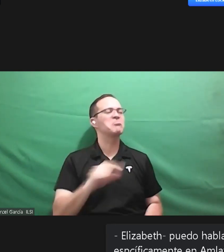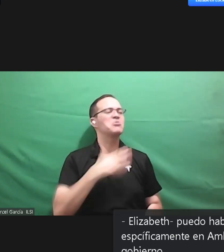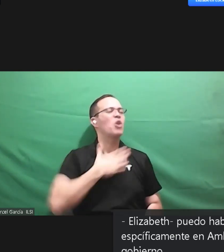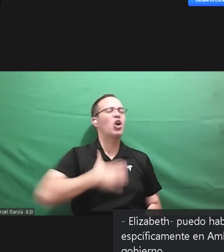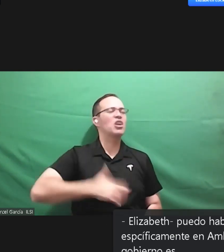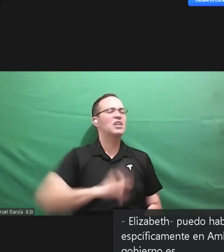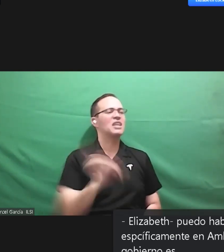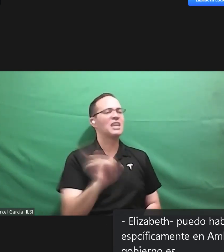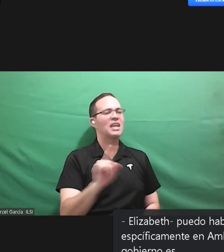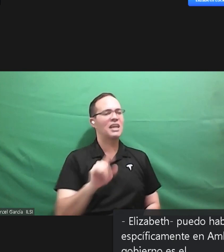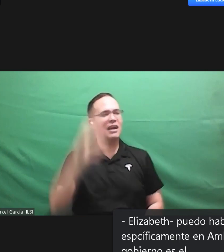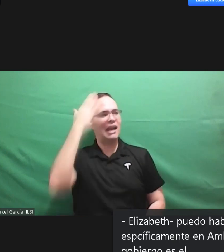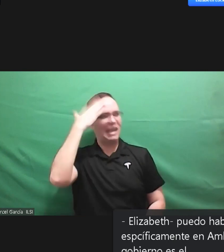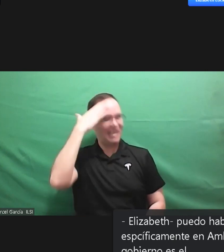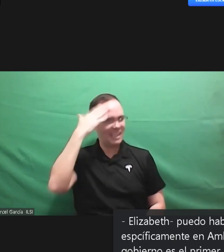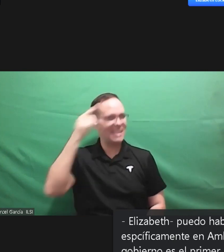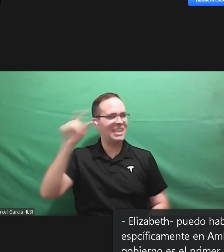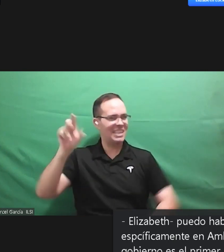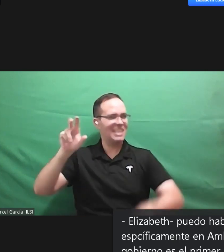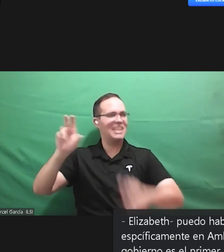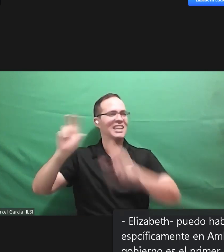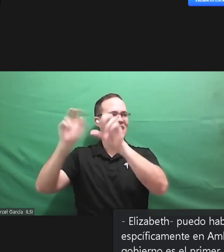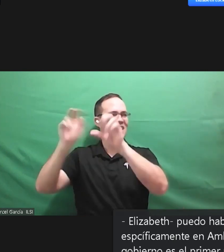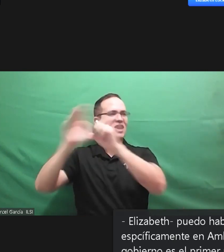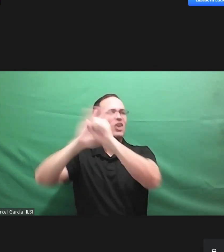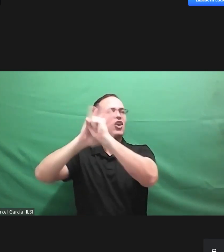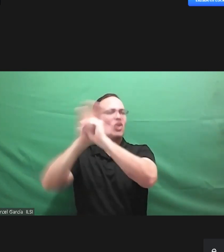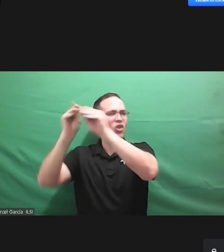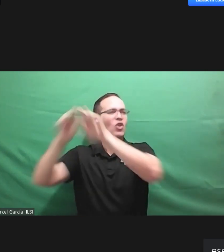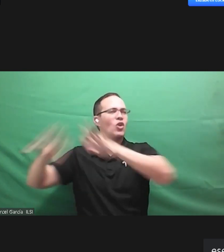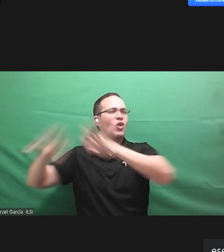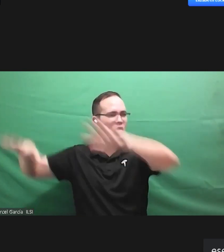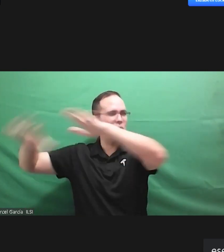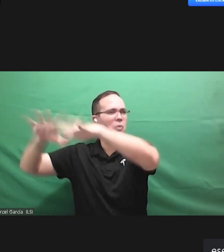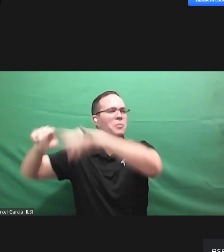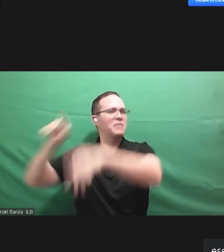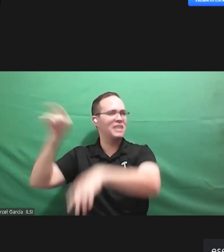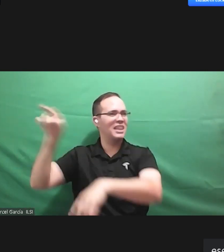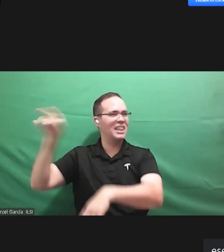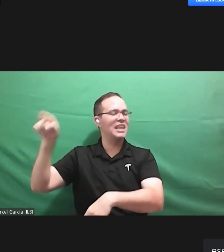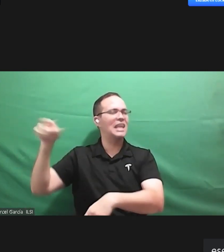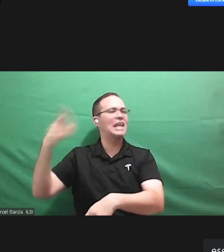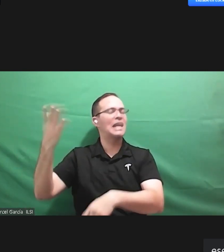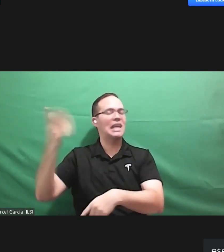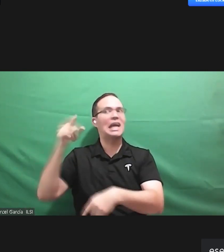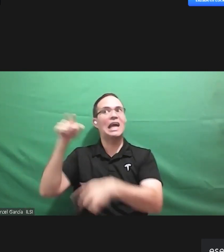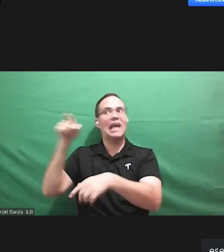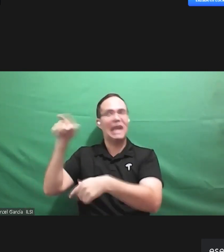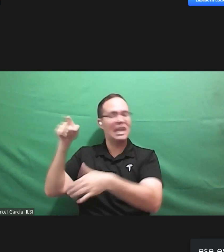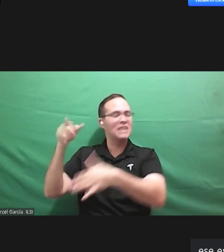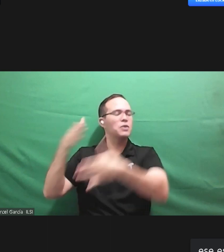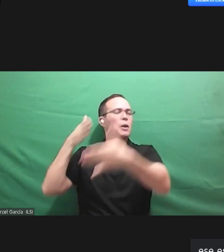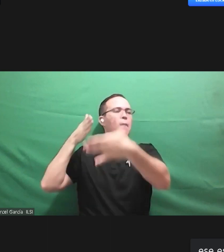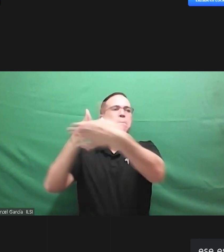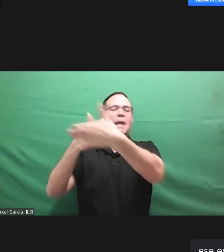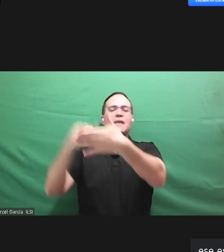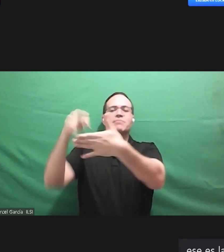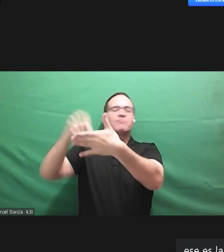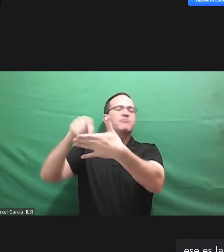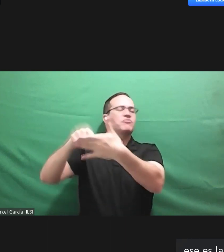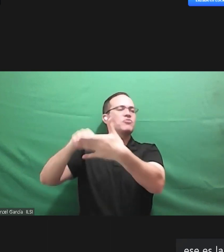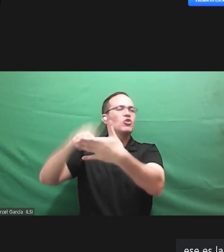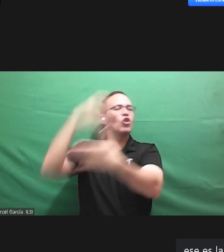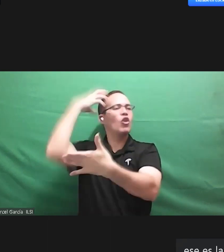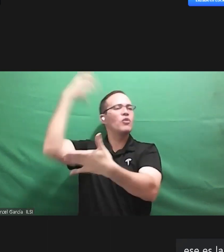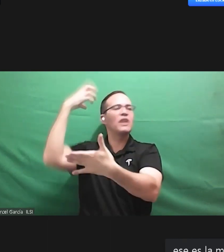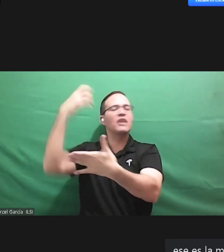COVID. Y eso es lo más gran barrera, en mi opinión, ¿no? Pero depende en